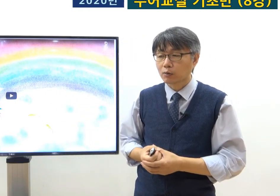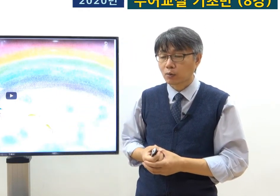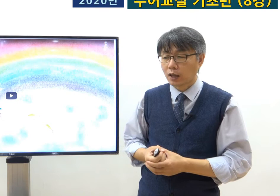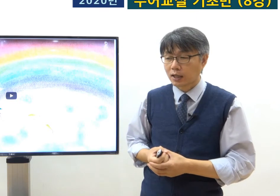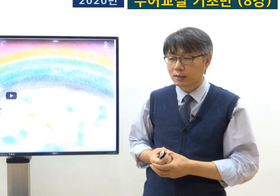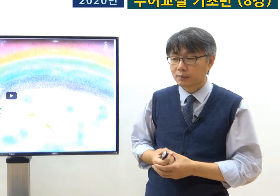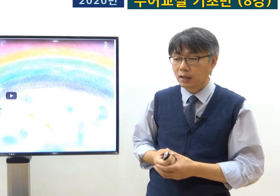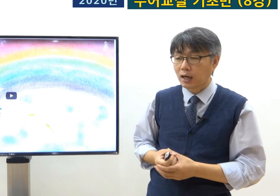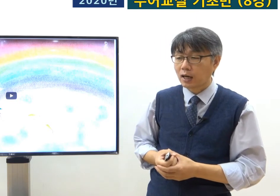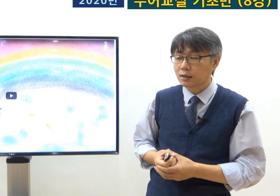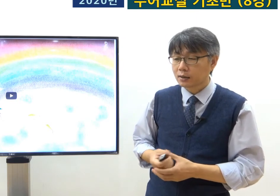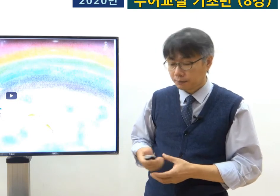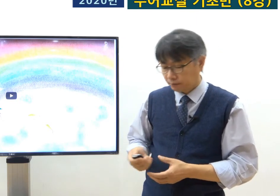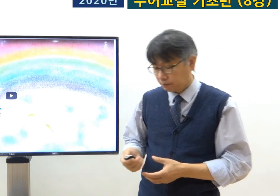해보도록 하겠습니다.